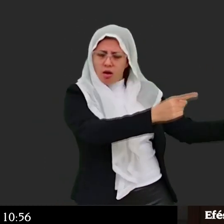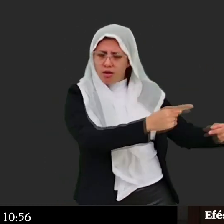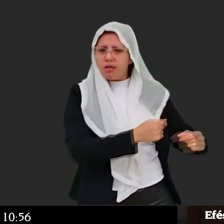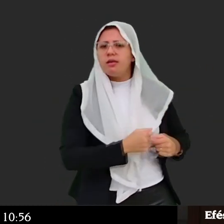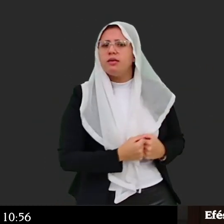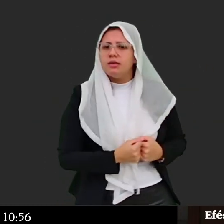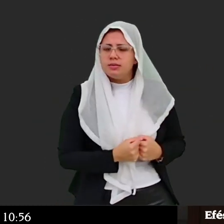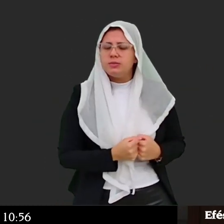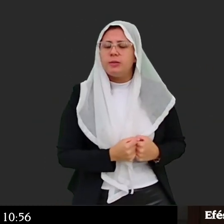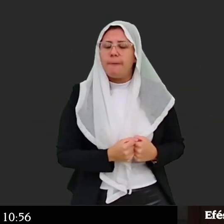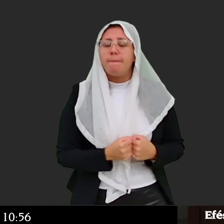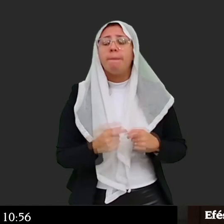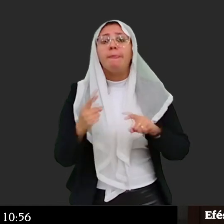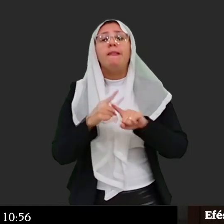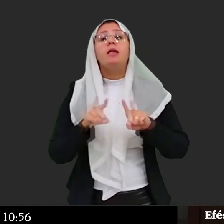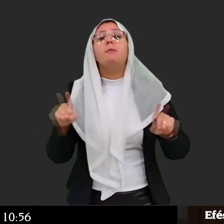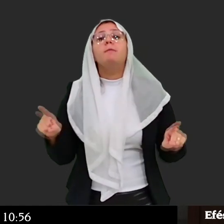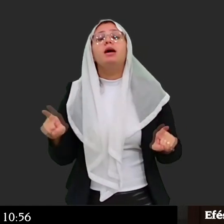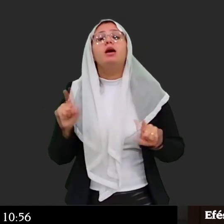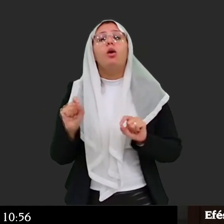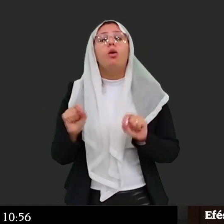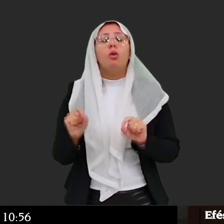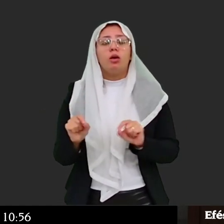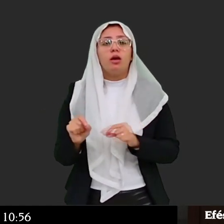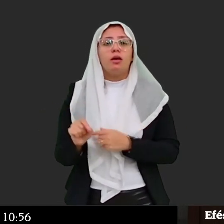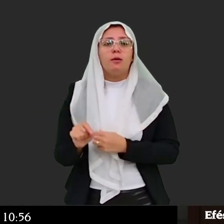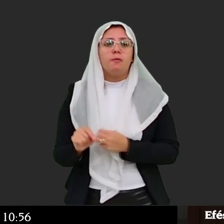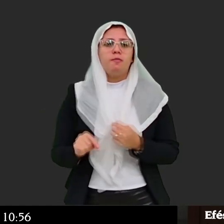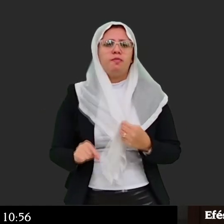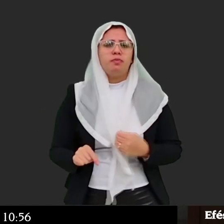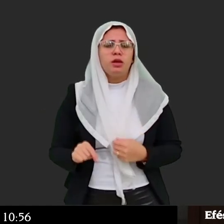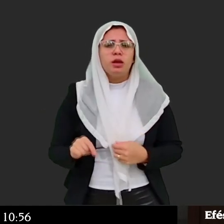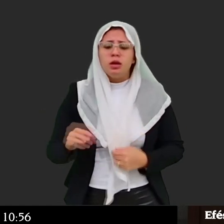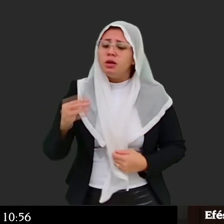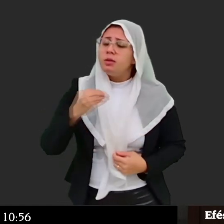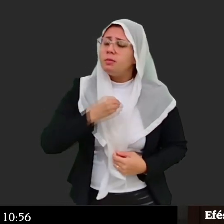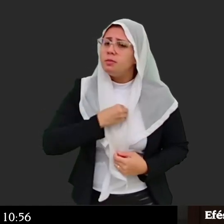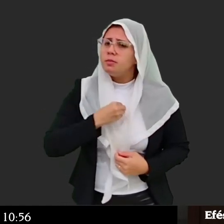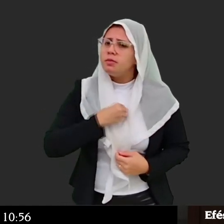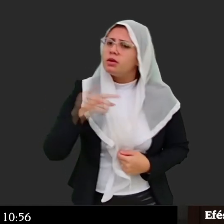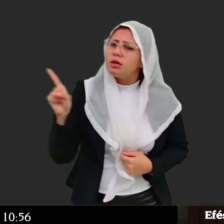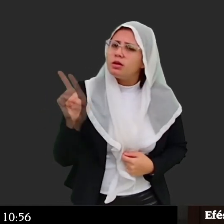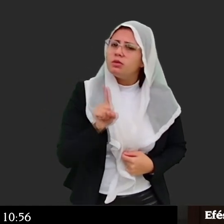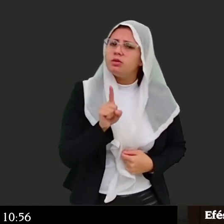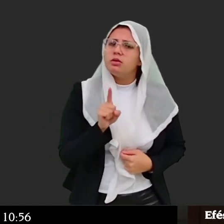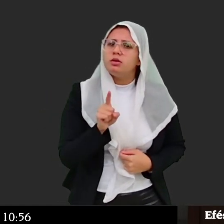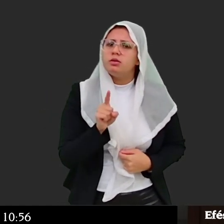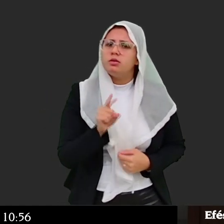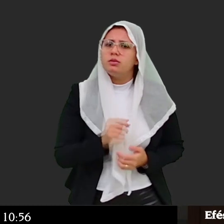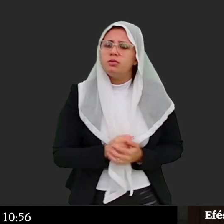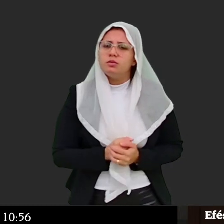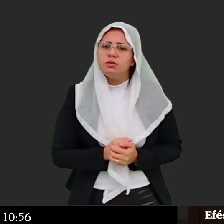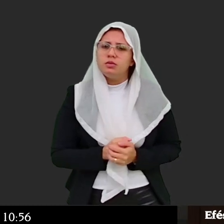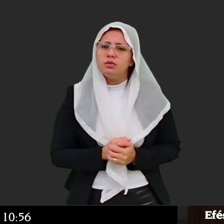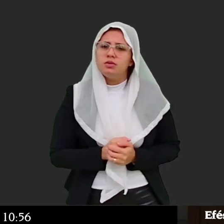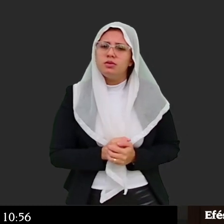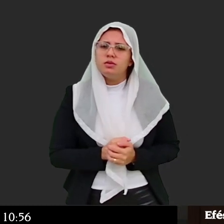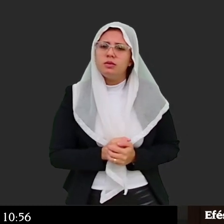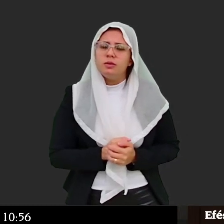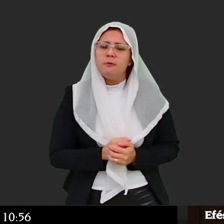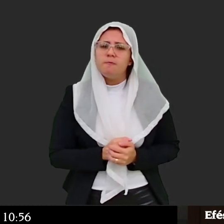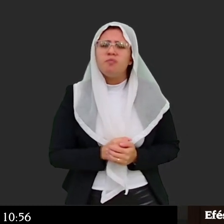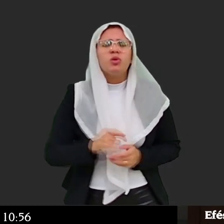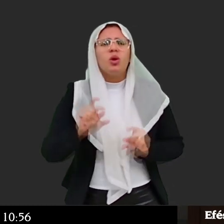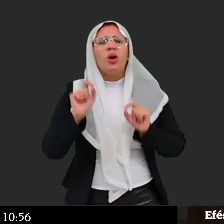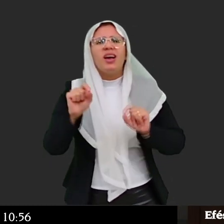Permite que se ire, ou seja, irai-vos, porém não pequeis. E não deixe o sol se pôr sobre a vossa ira, isto